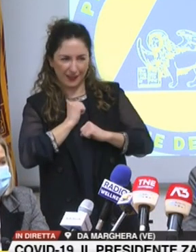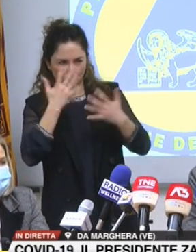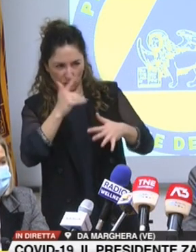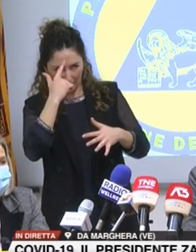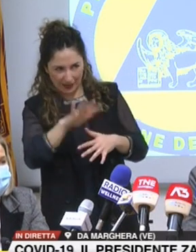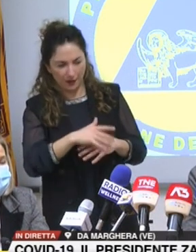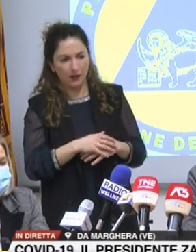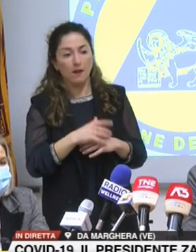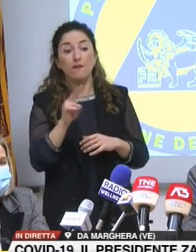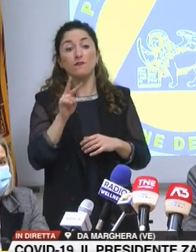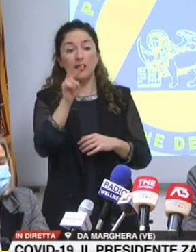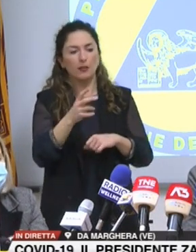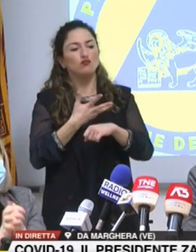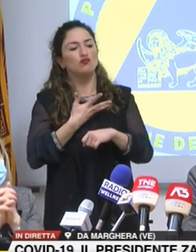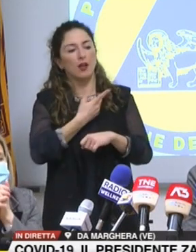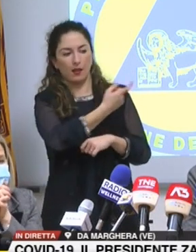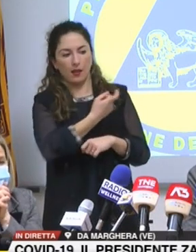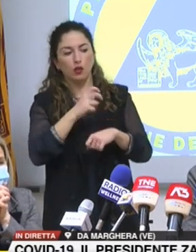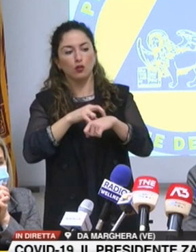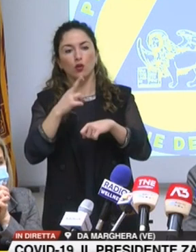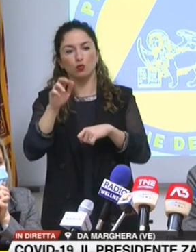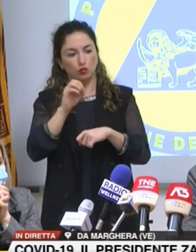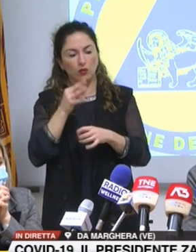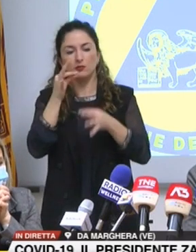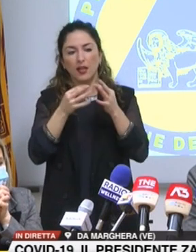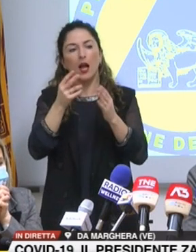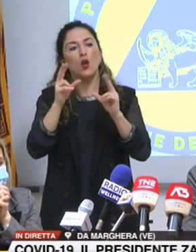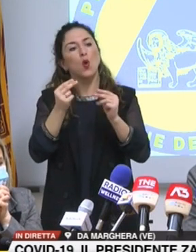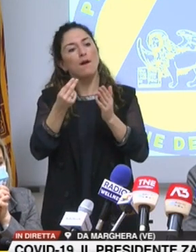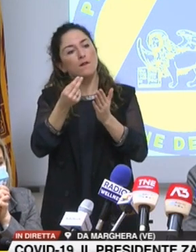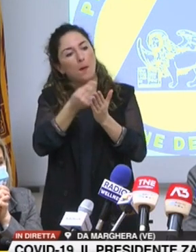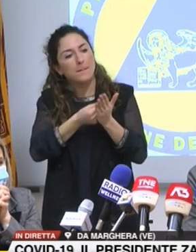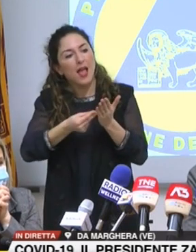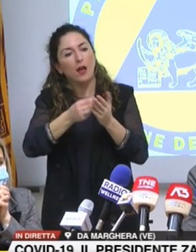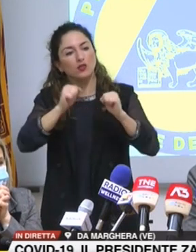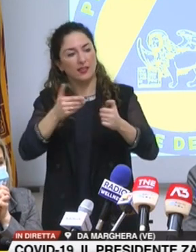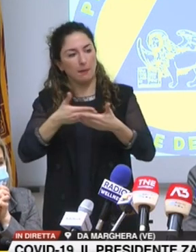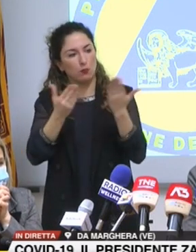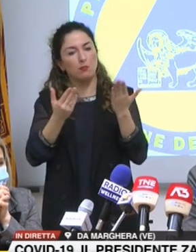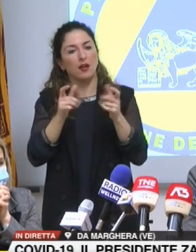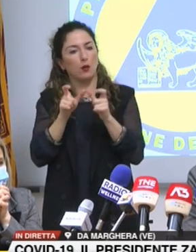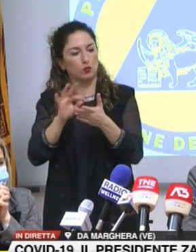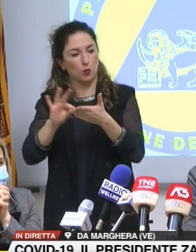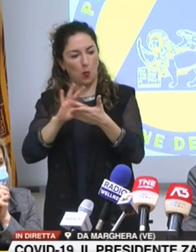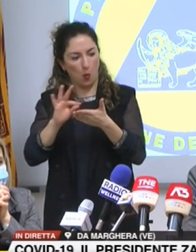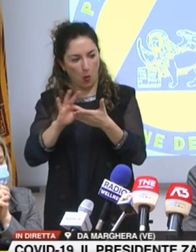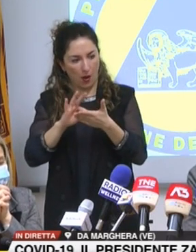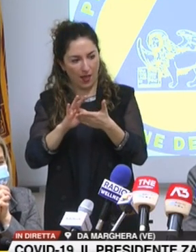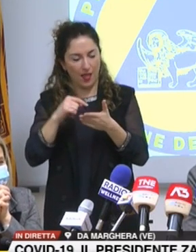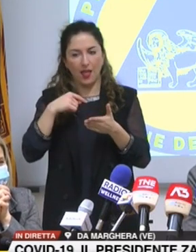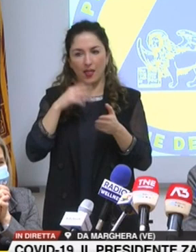bene. Quindi venerdì avrete la dottoressa Russo che spiega il nuovo piano di sanità pubblica per la scuola. Va bene. T'è già rimasta a concentrare su